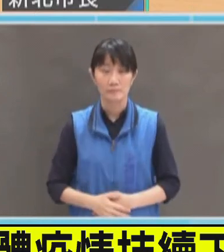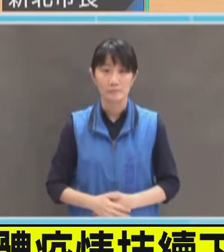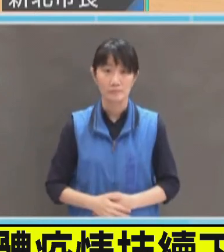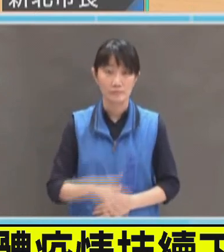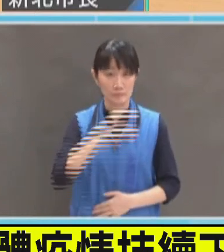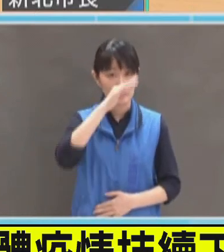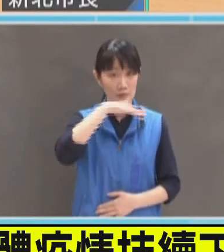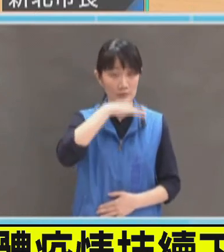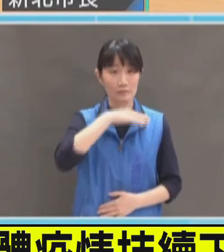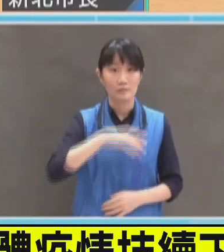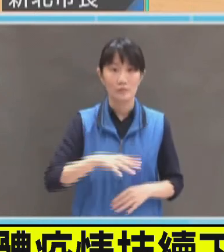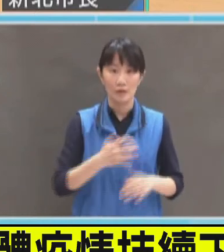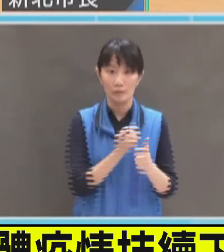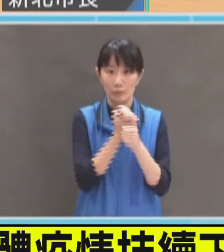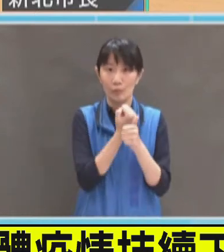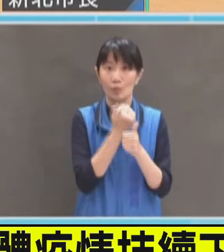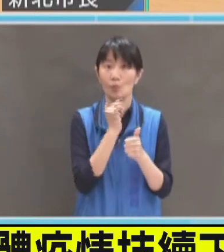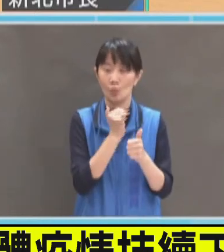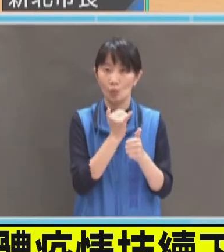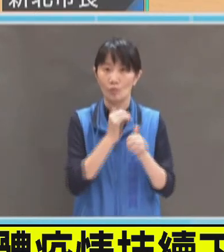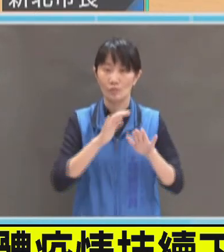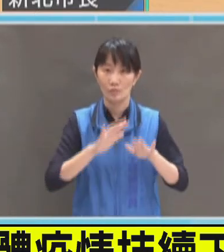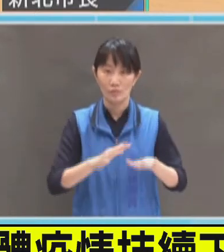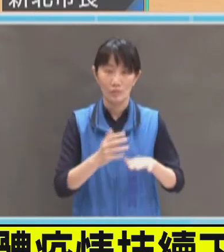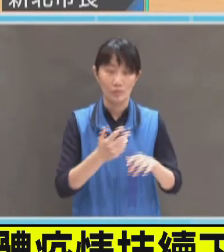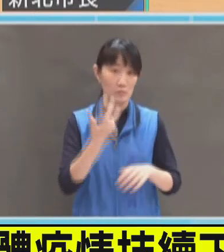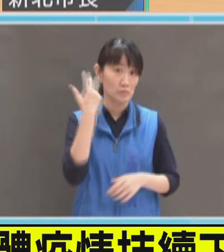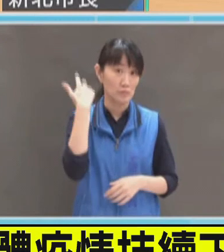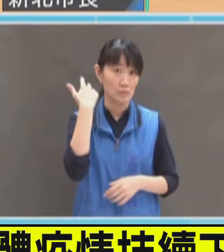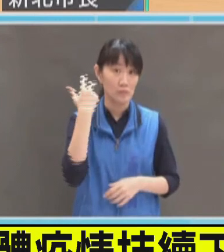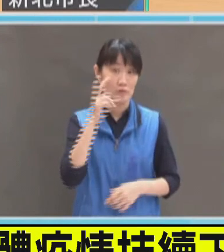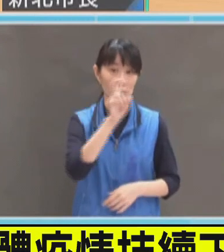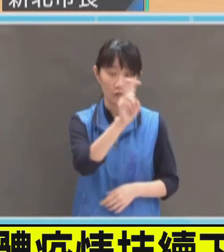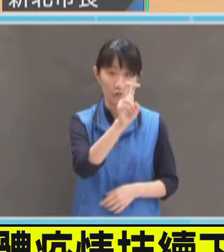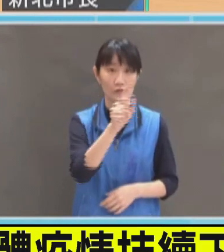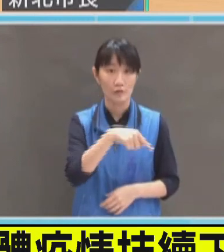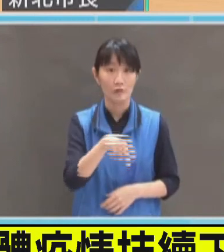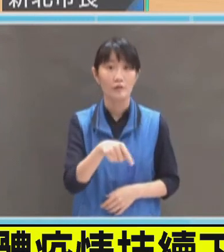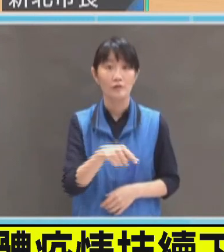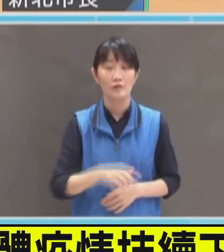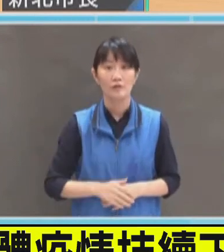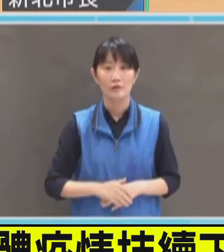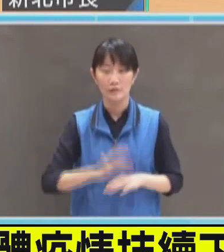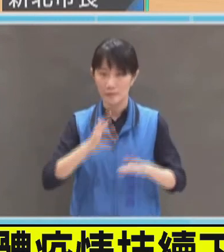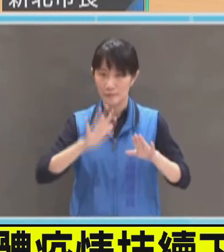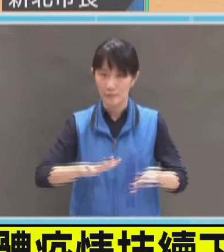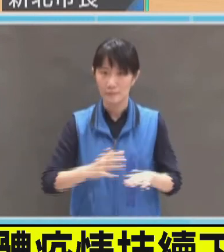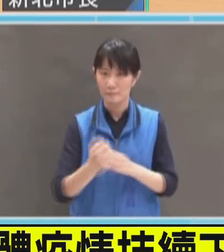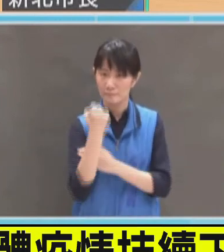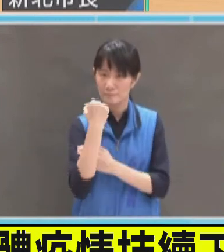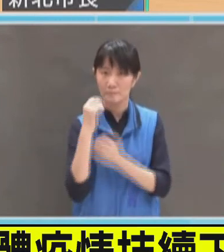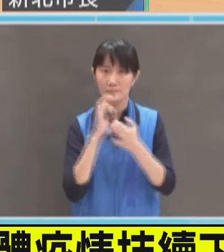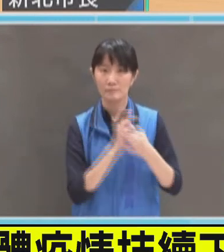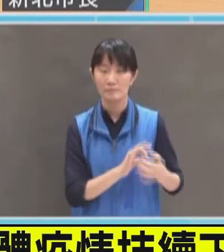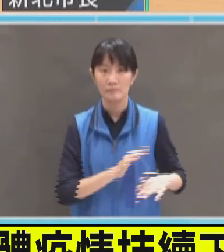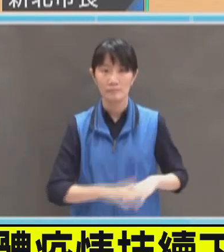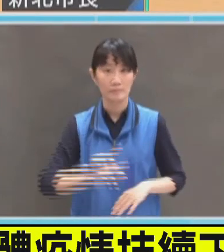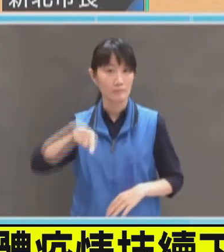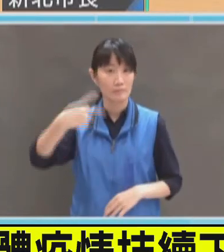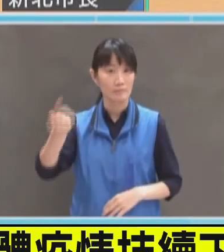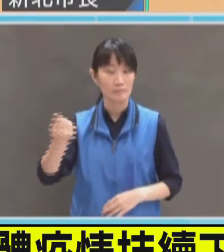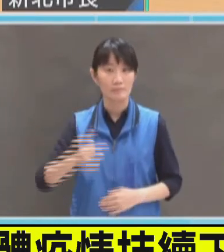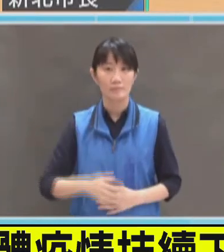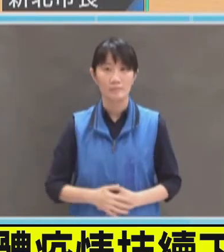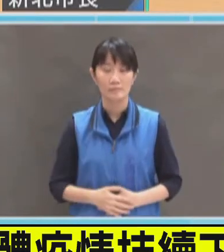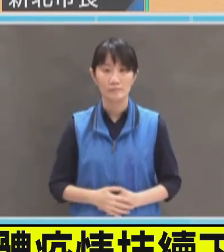组有效的控制以后，现在回到在上周是二十个，但是我们还要继续努力。在下一章里面